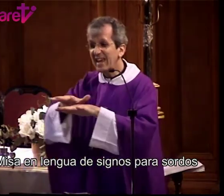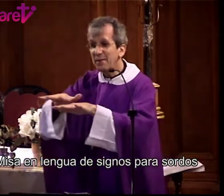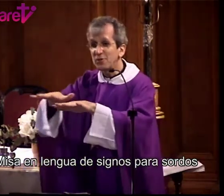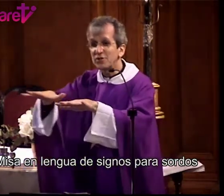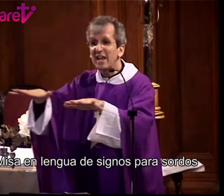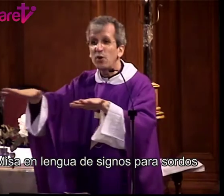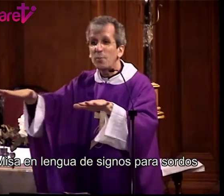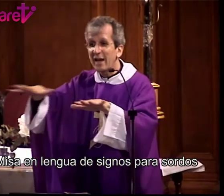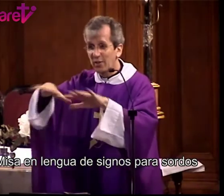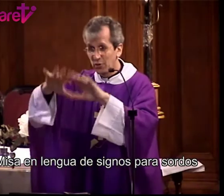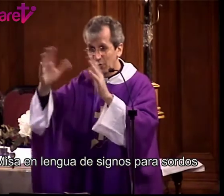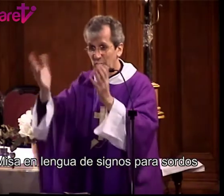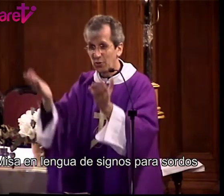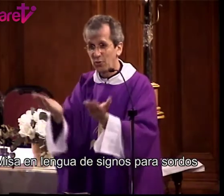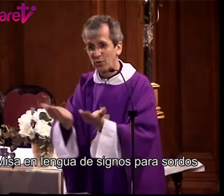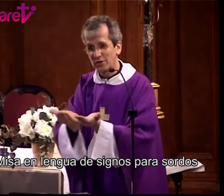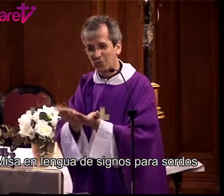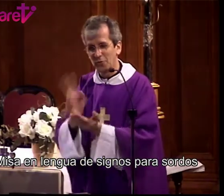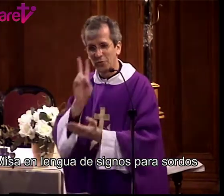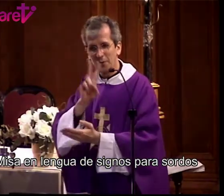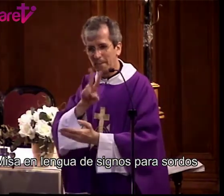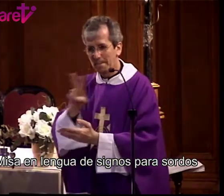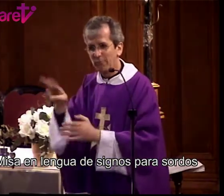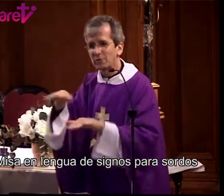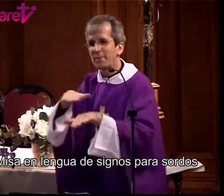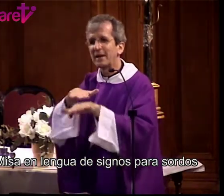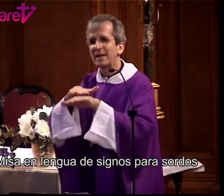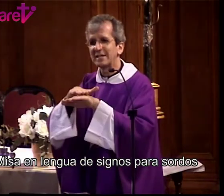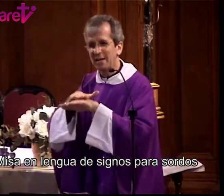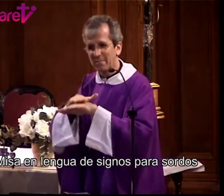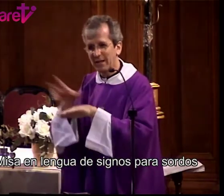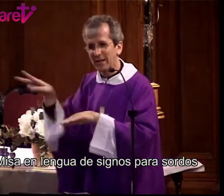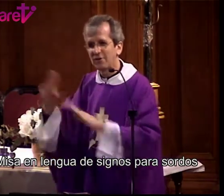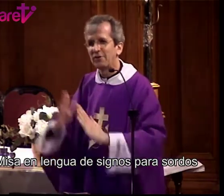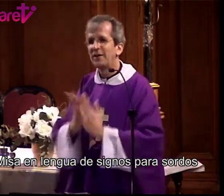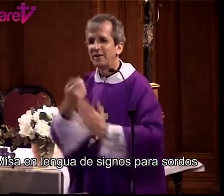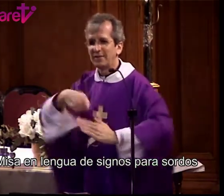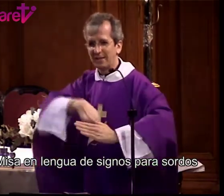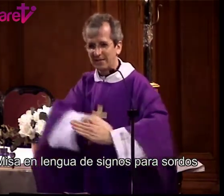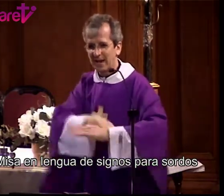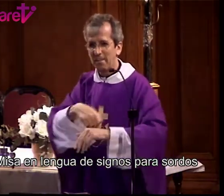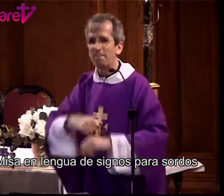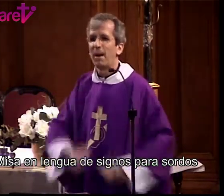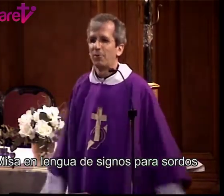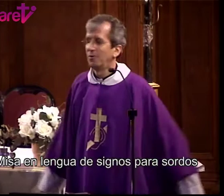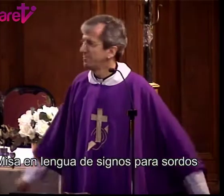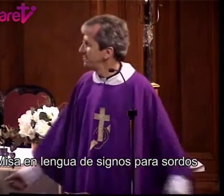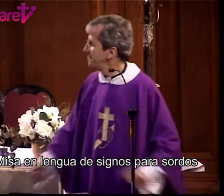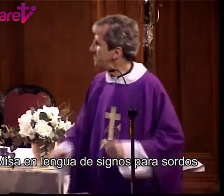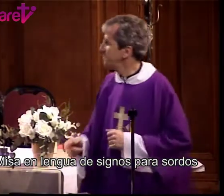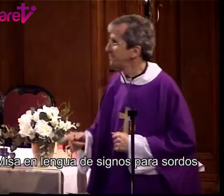Iremos iluminando nuestro mundo. Vamos a ver esta invitación de San Pablo.